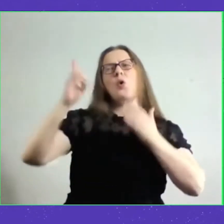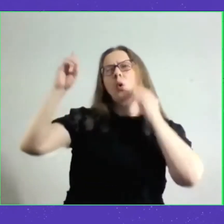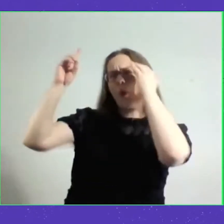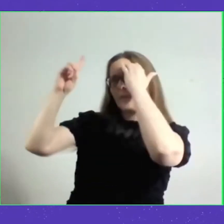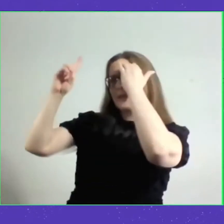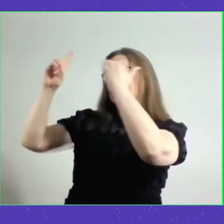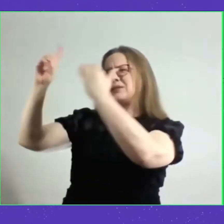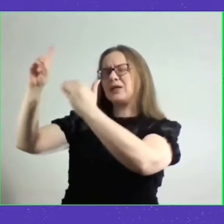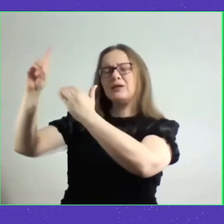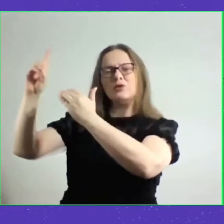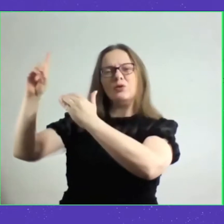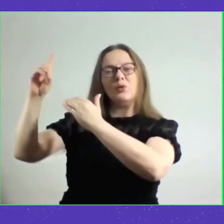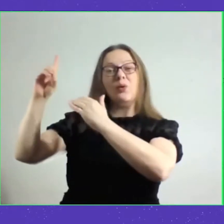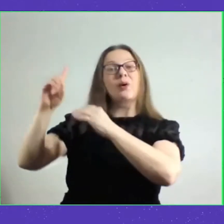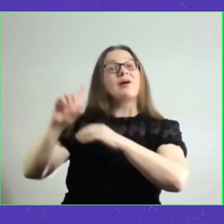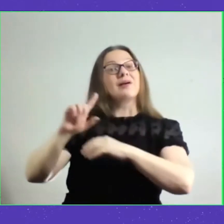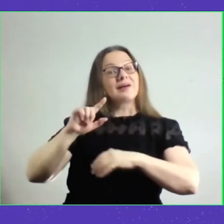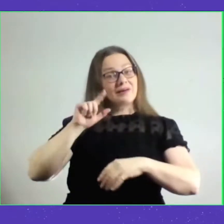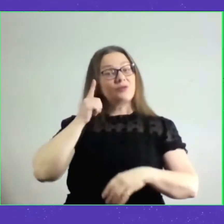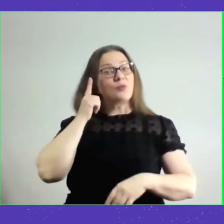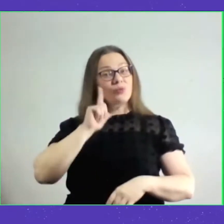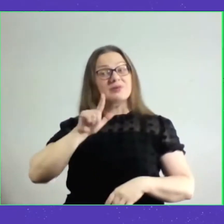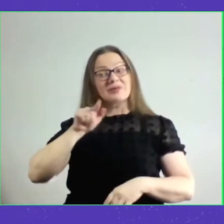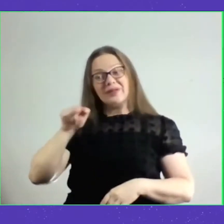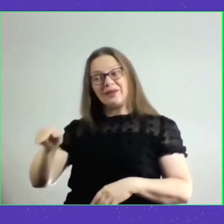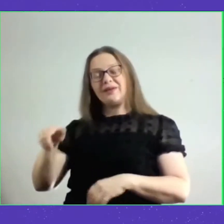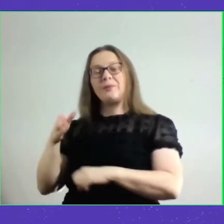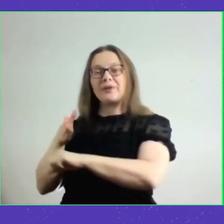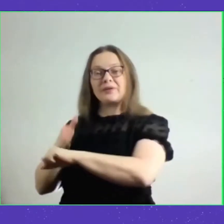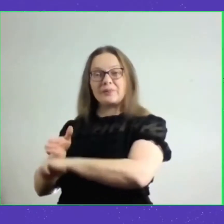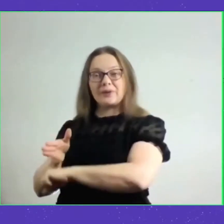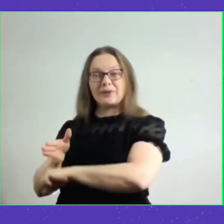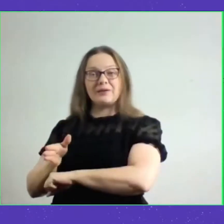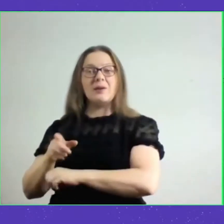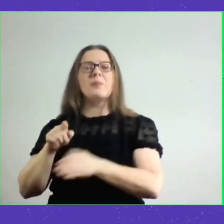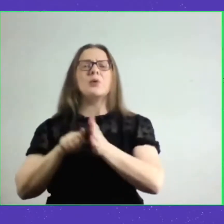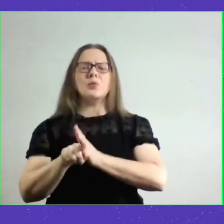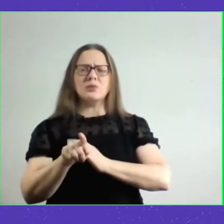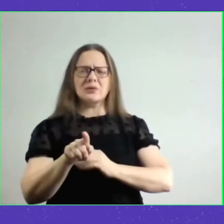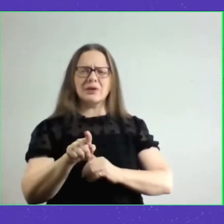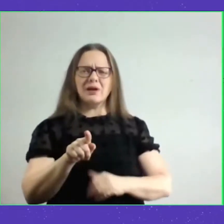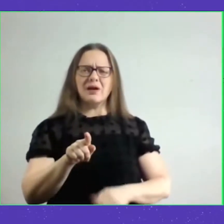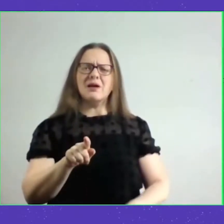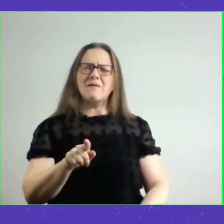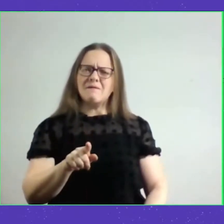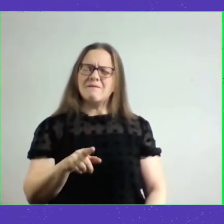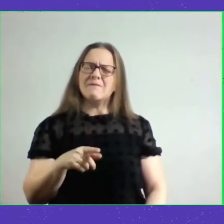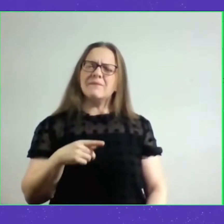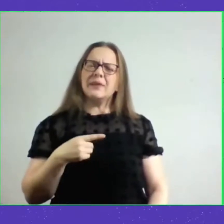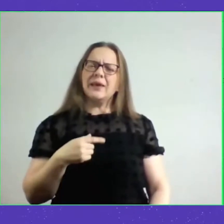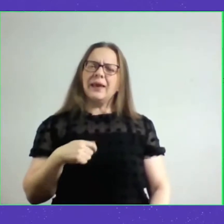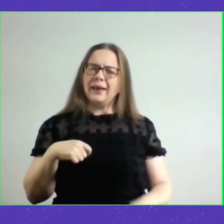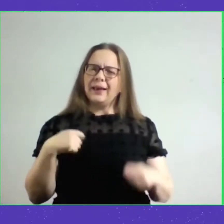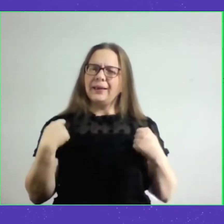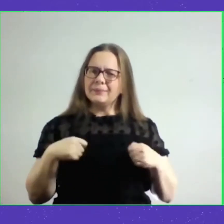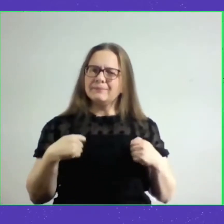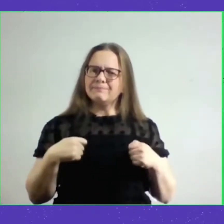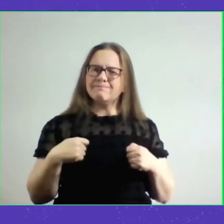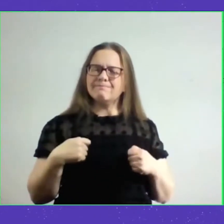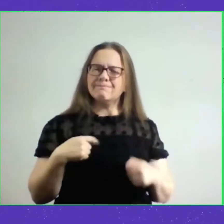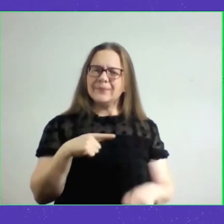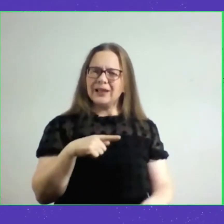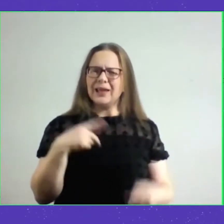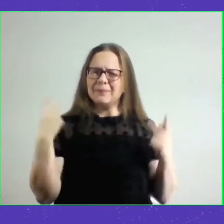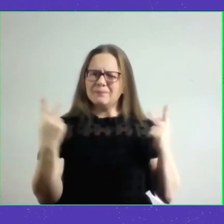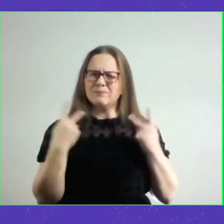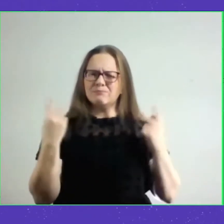para você, querido jovem, querida jovem, vale a pena ou não vale? Vale a pena pegar essa palavra que o Senhor tem